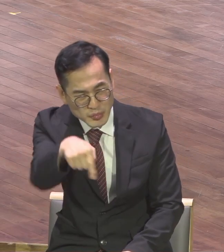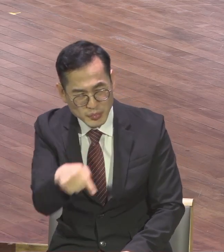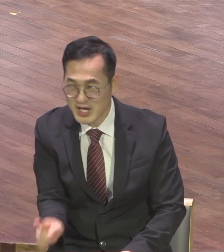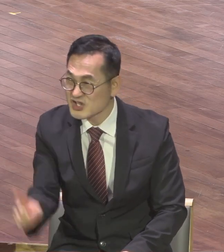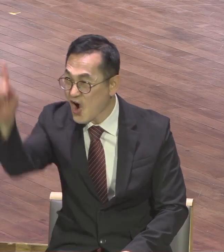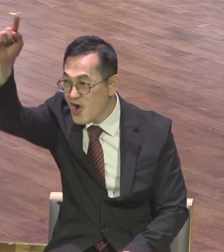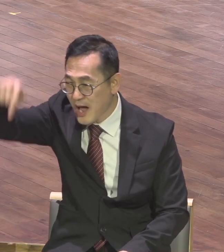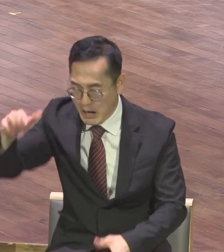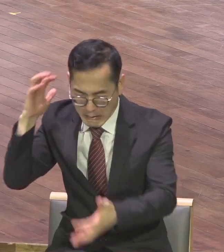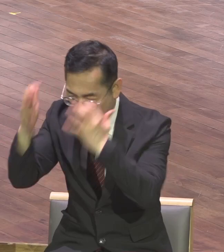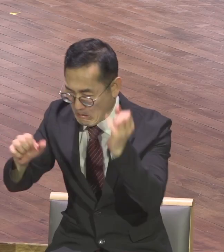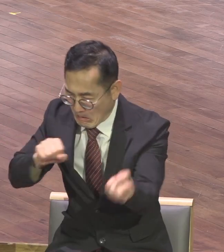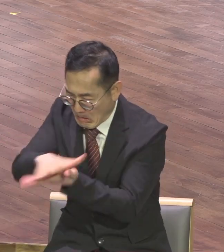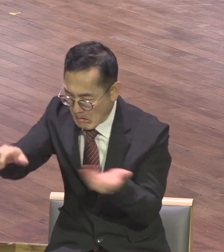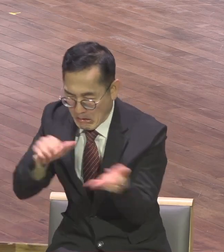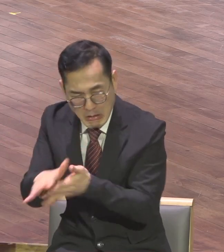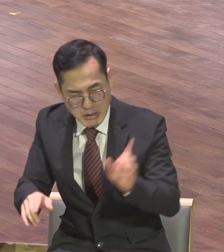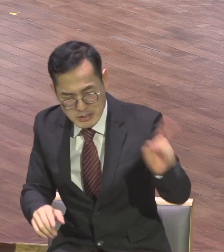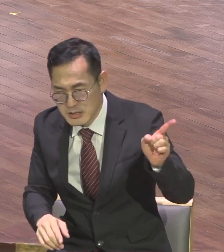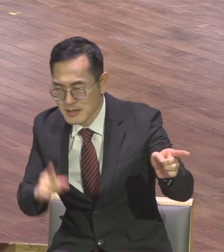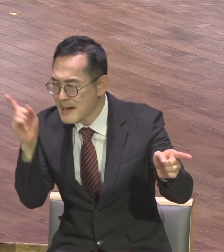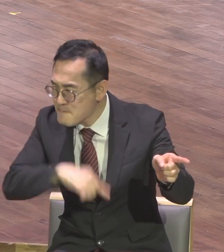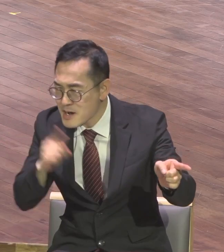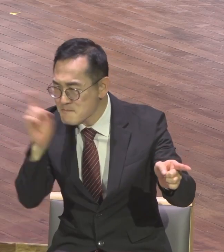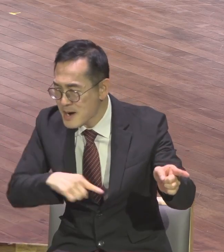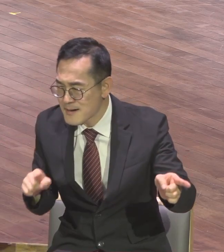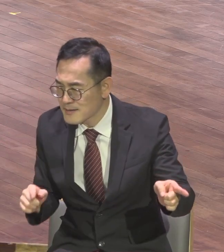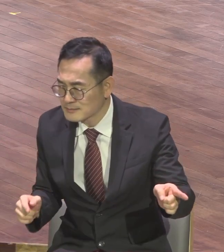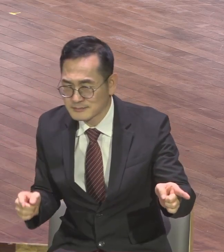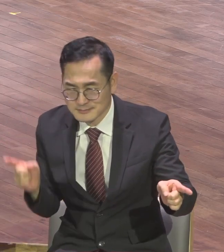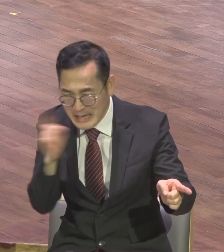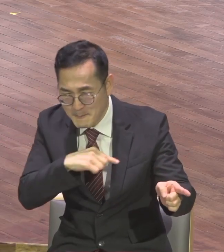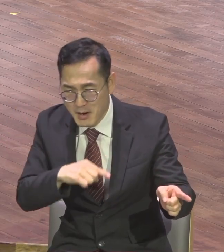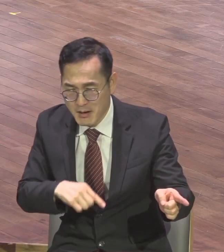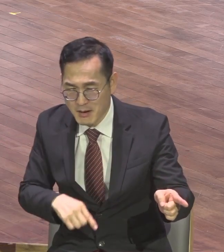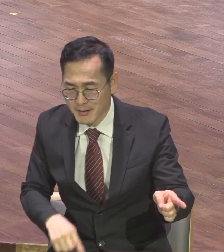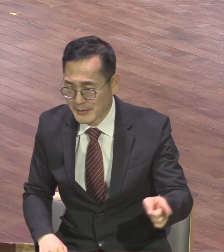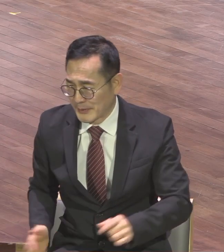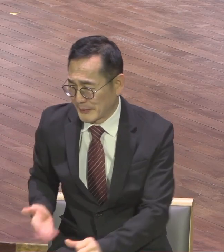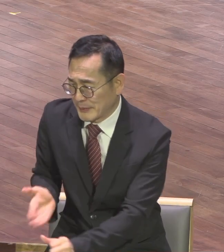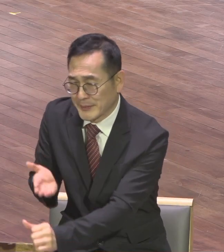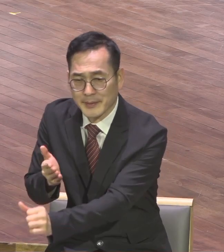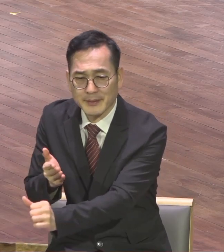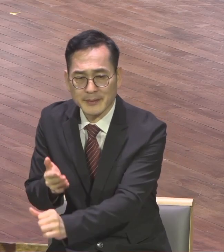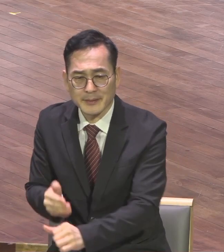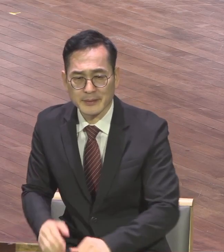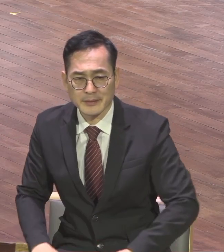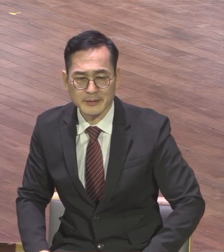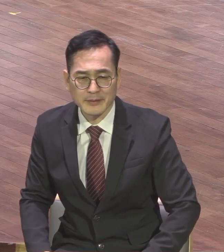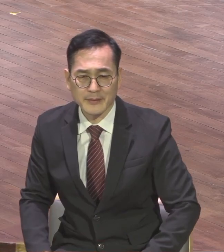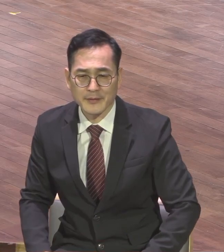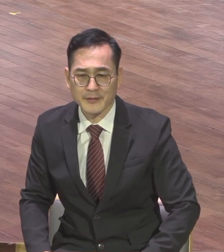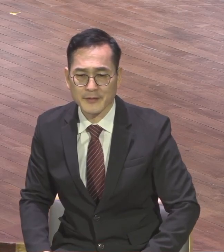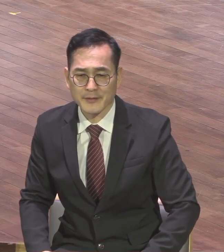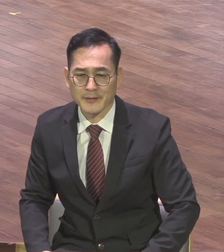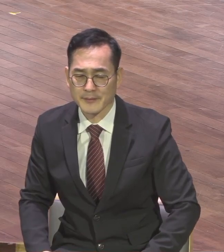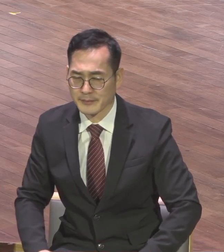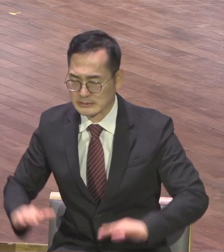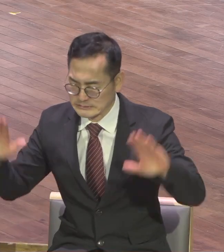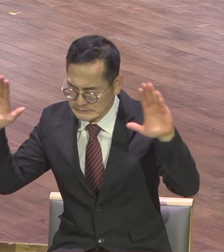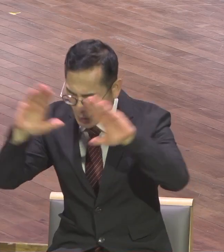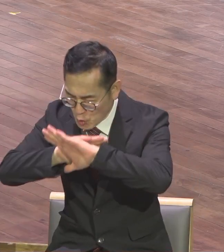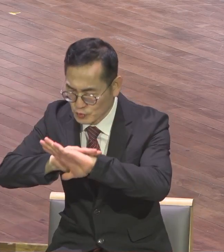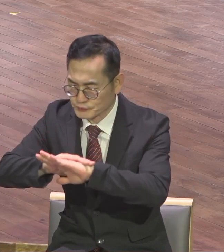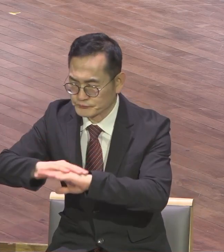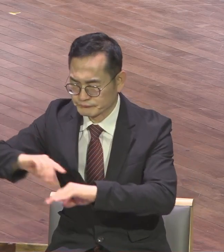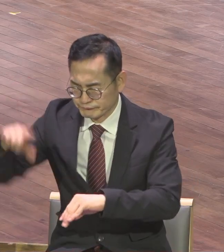천하를 어저께 하는 사람들이다 그렇게 지칭을 했습니다. 흑암이 견고하게 뿌려내렸던 그